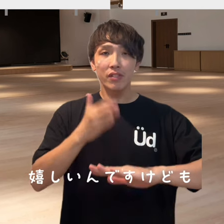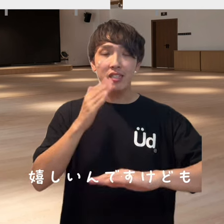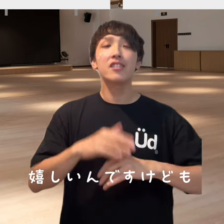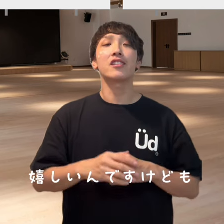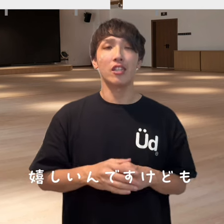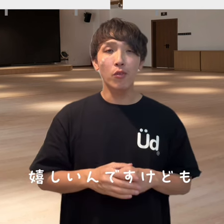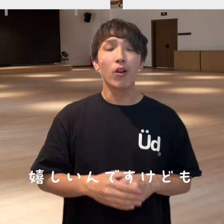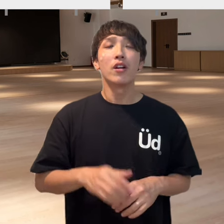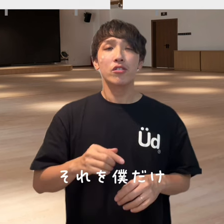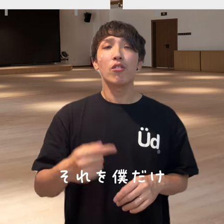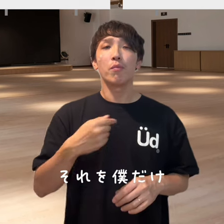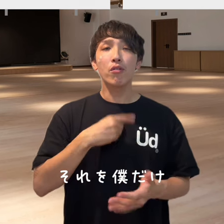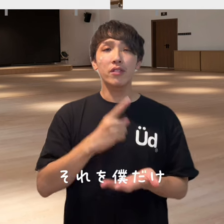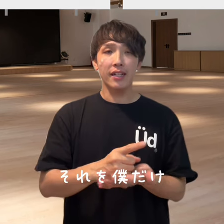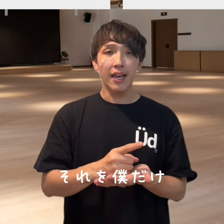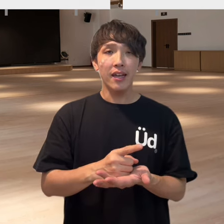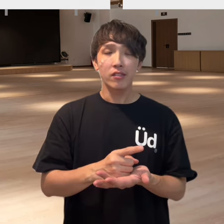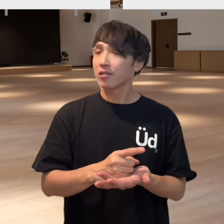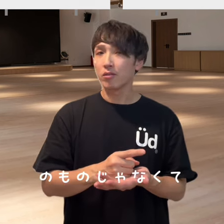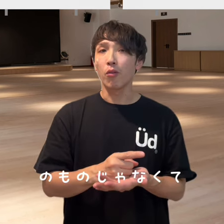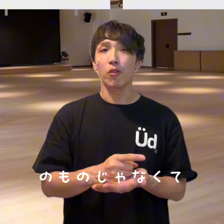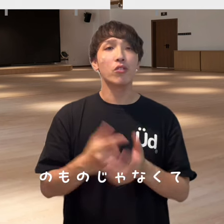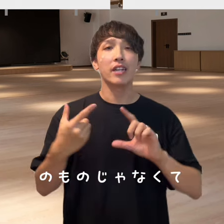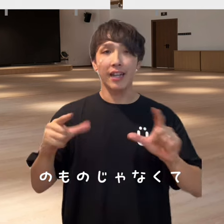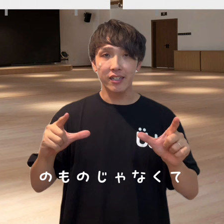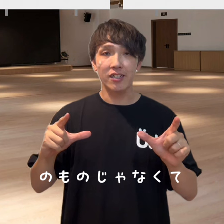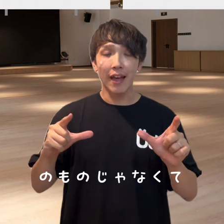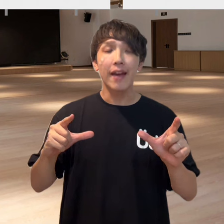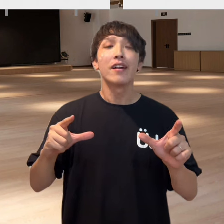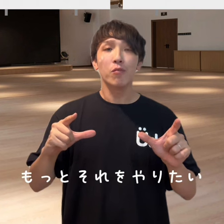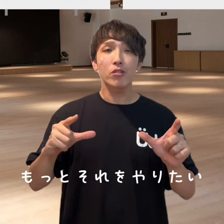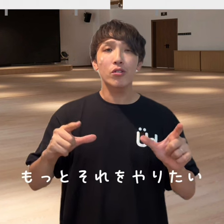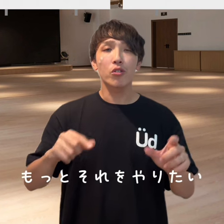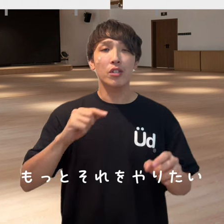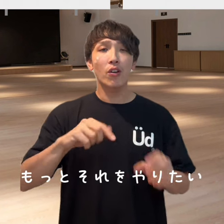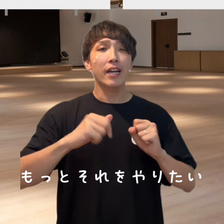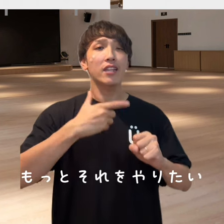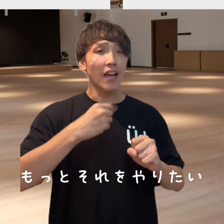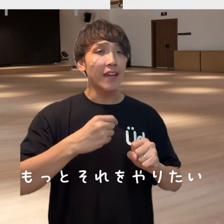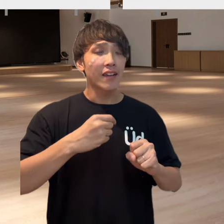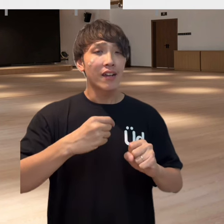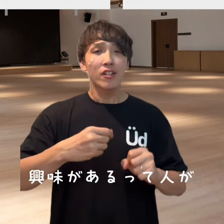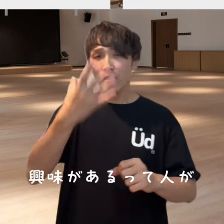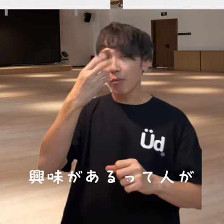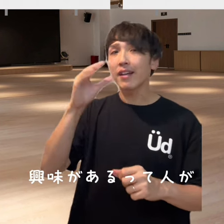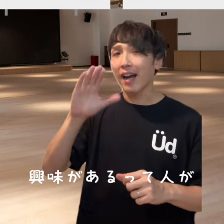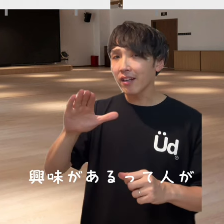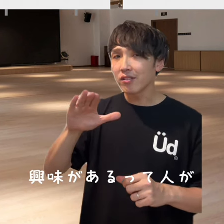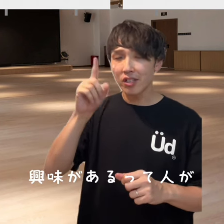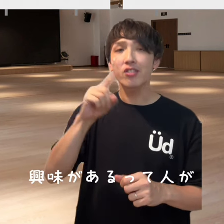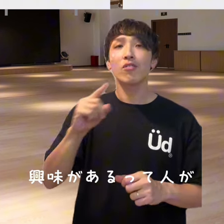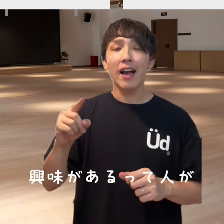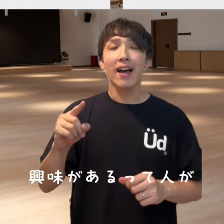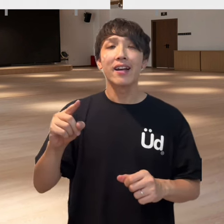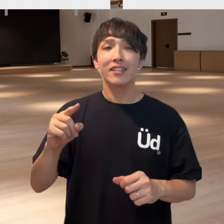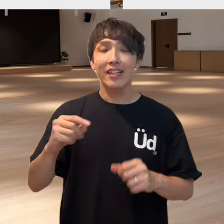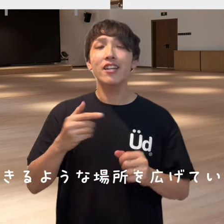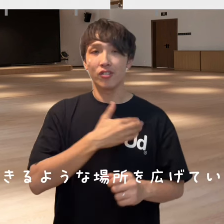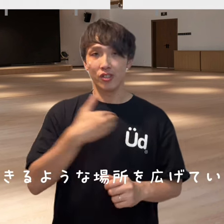しいんですけども、それを僕だけのものじゃなくて、もっとそれをやりたい、興味があるって人ができる